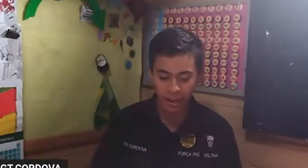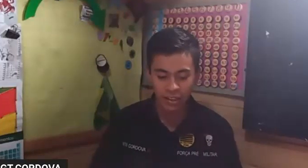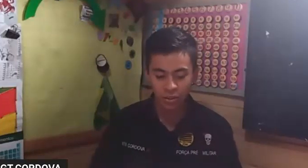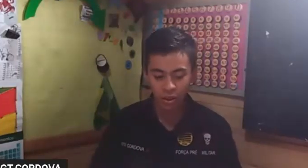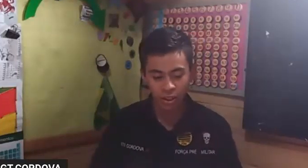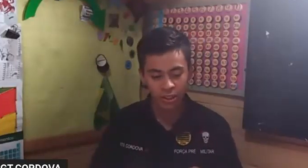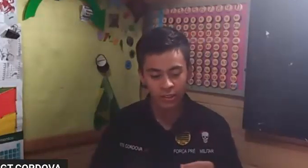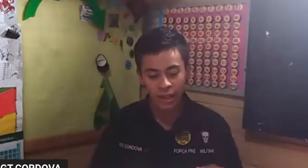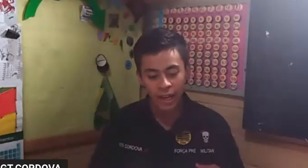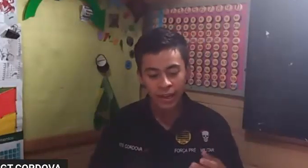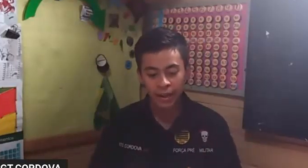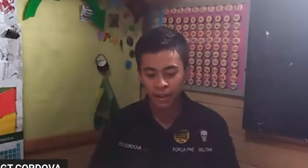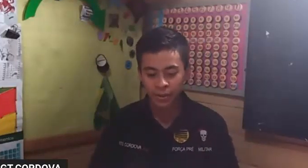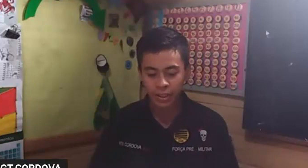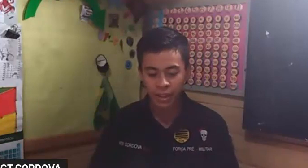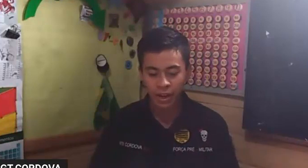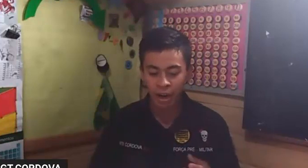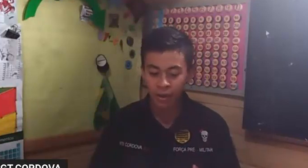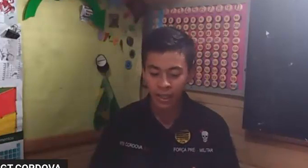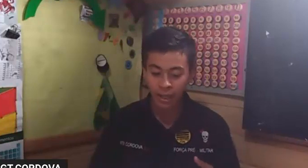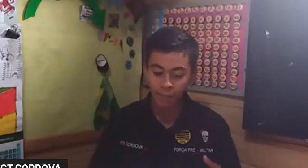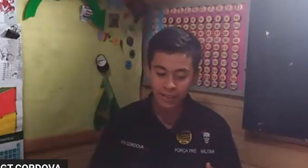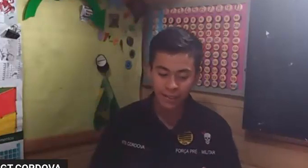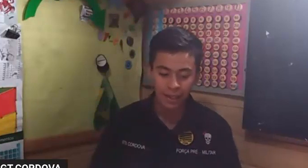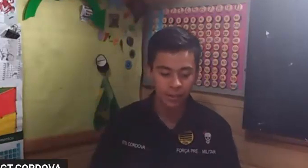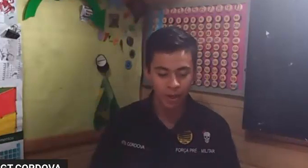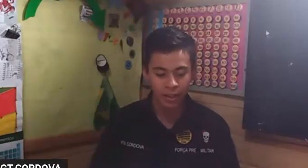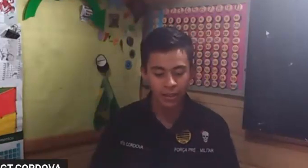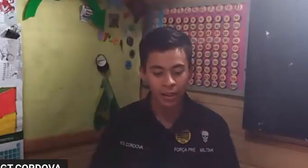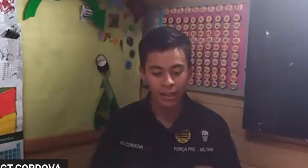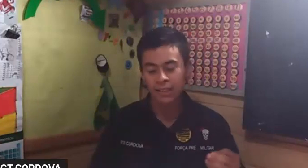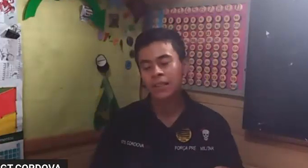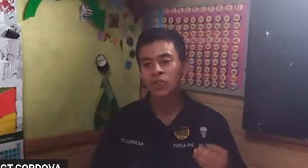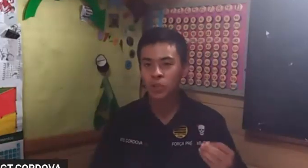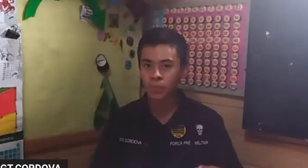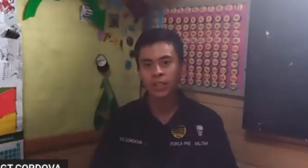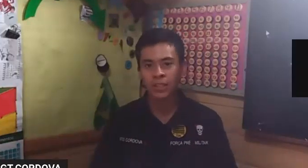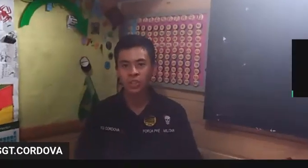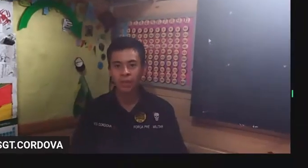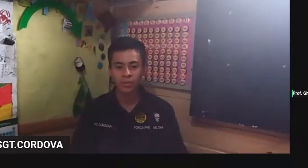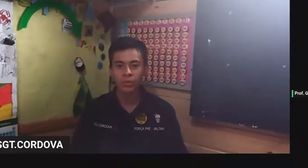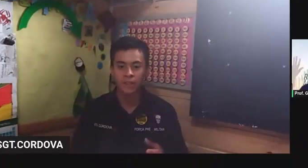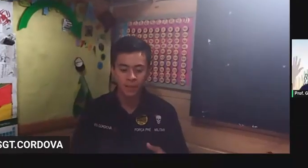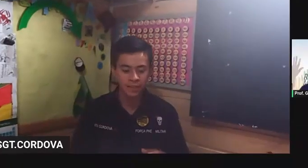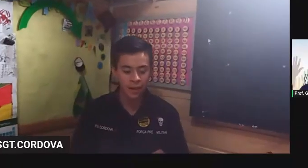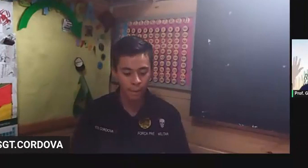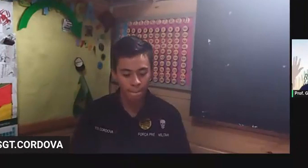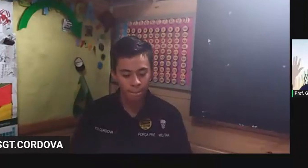hospitais, lojas, é raro que tenha alguém capacitado para esse tipo de atendimento especial.